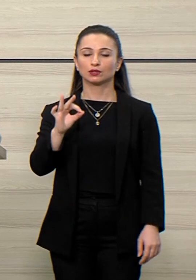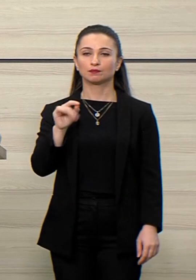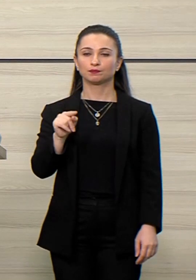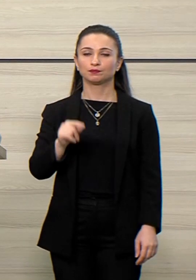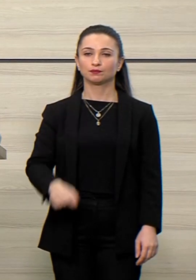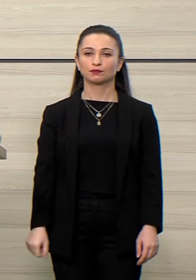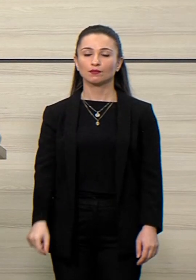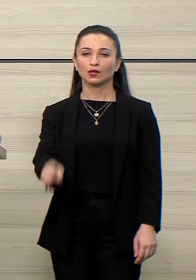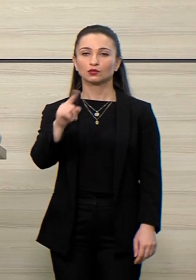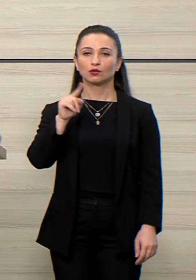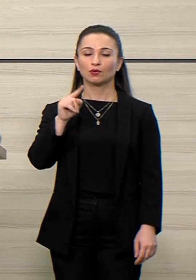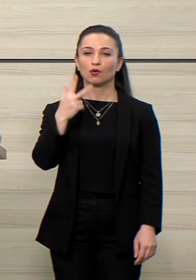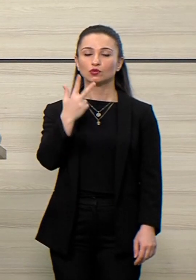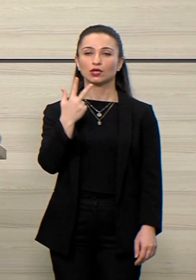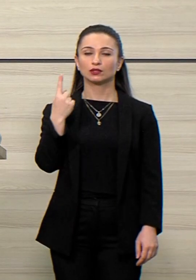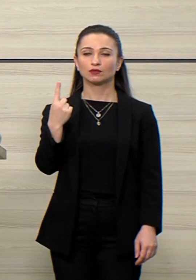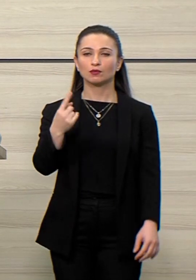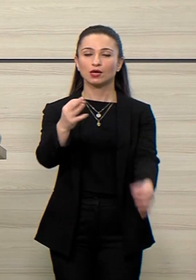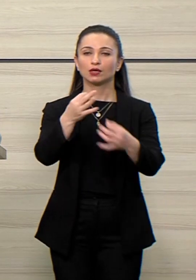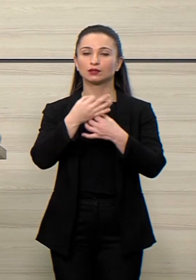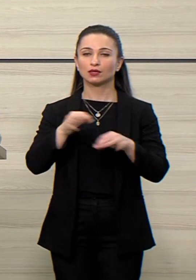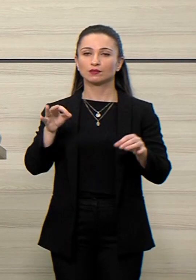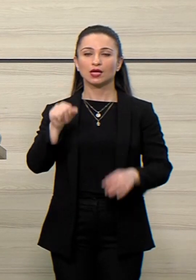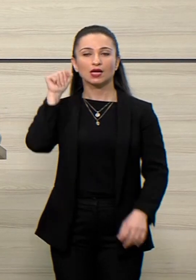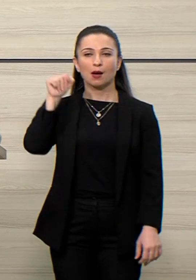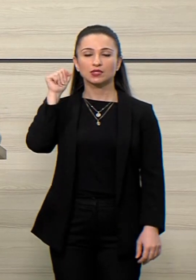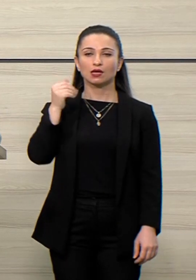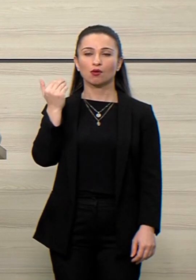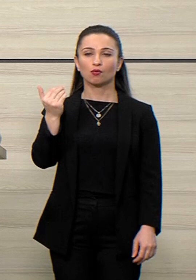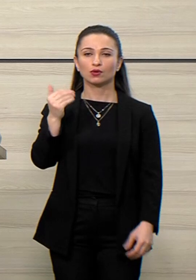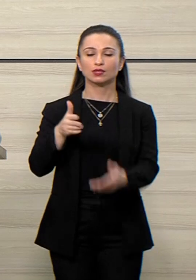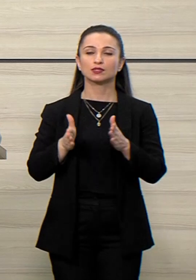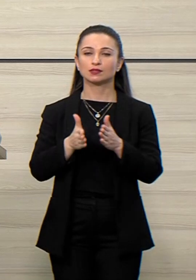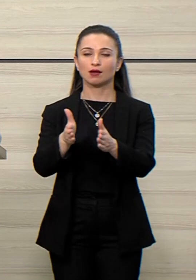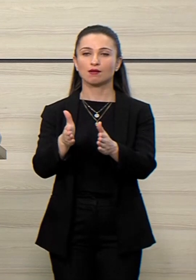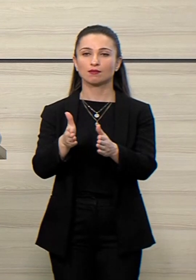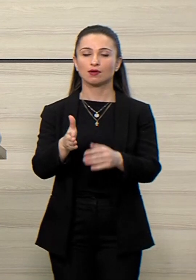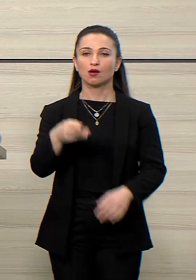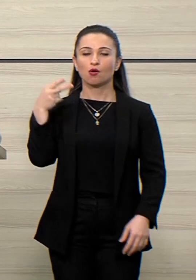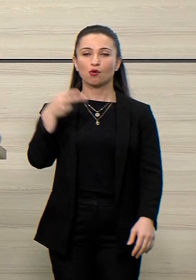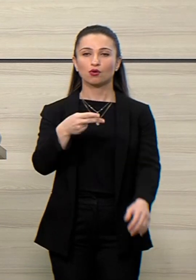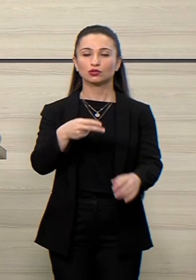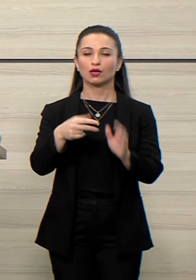0.07%. ნომერი 31 თავისუფლება ზვიად გამსახურდიას გზა,